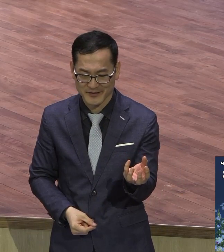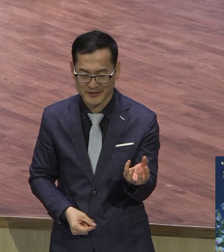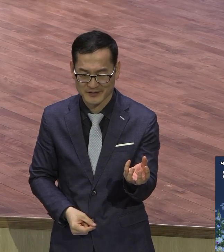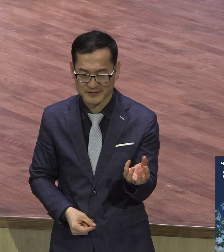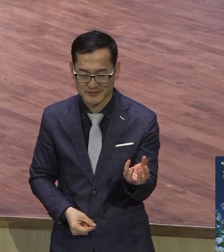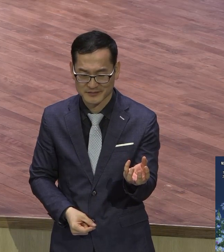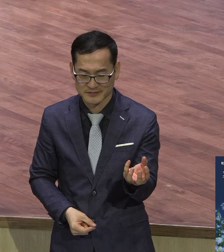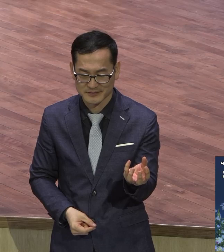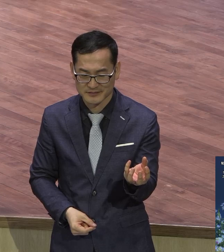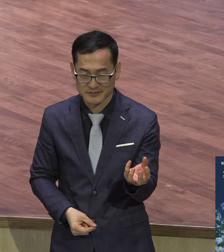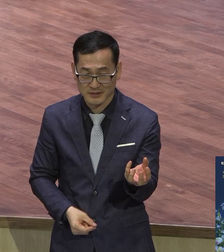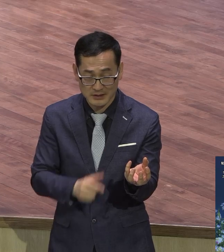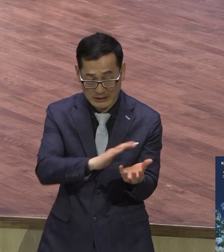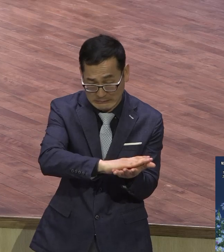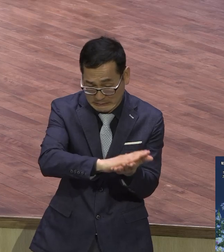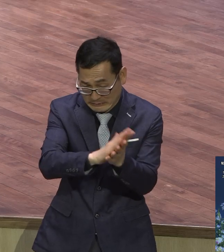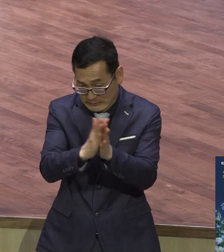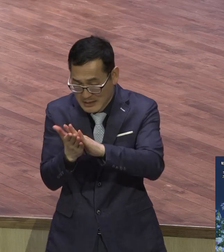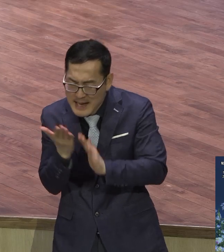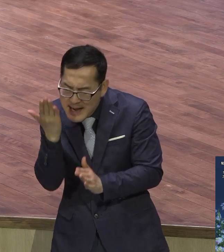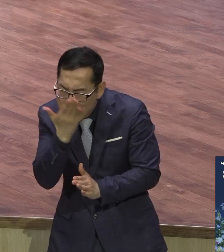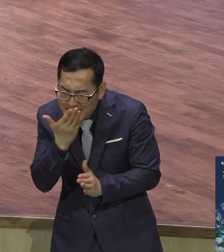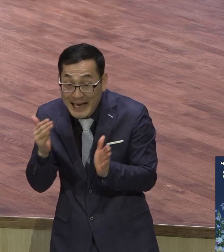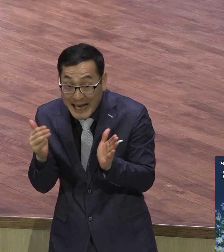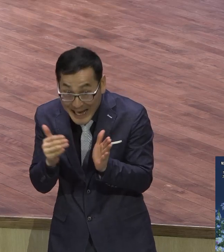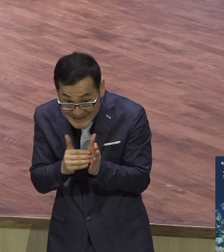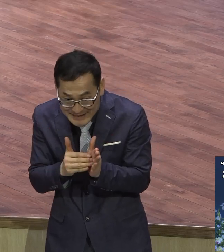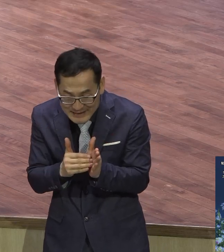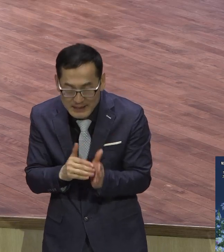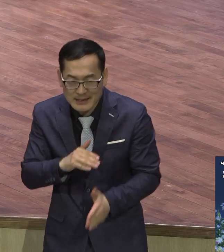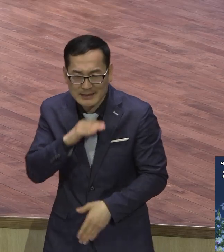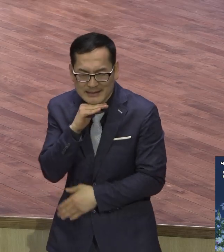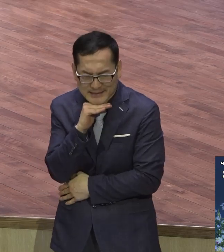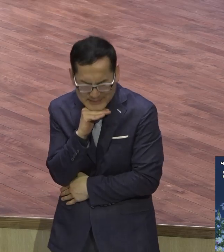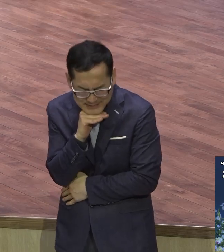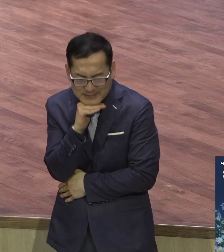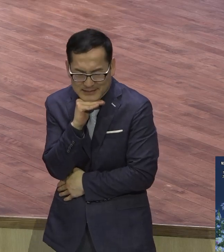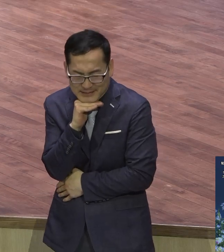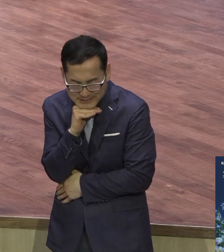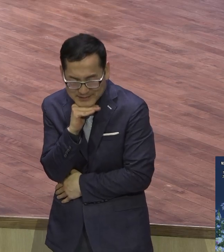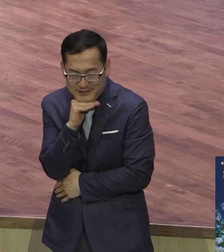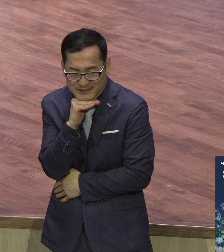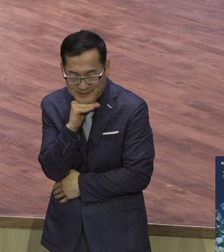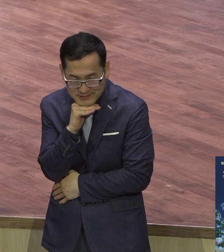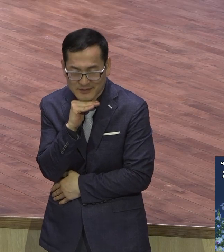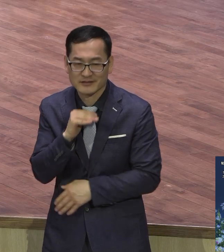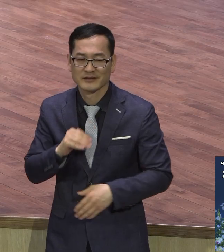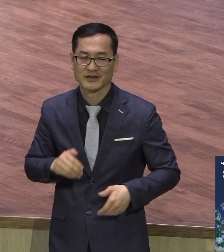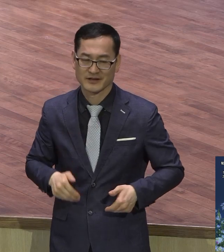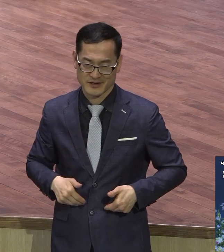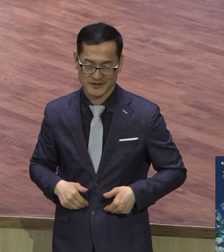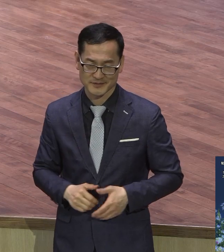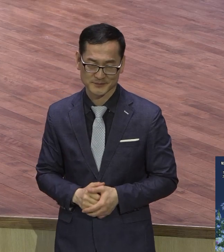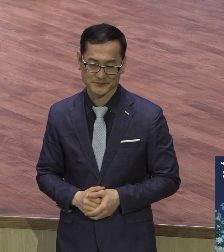달콤한 홍시 될 때까지 그렇게 기다려줘야 한다. 이렇게 말했어요.